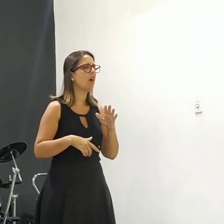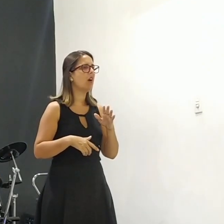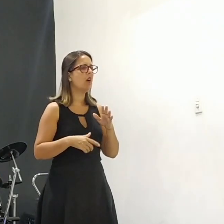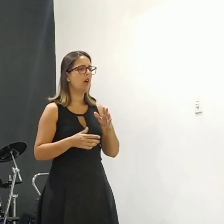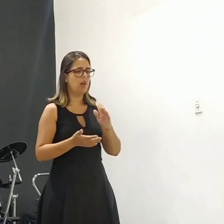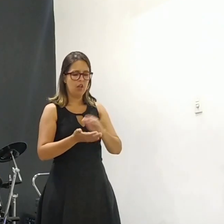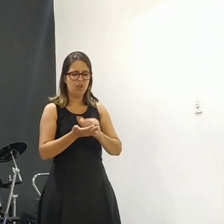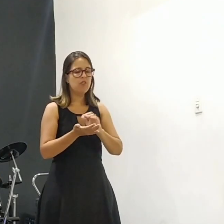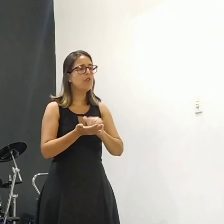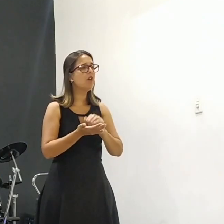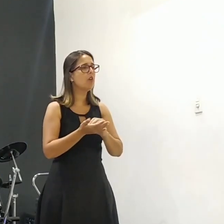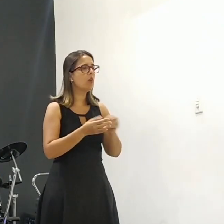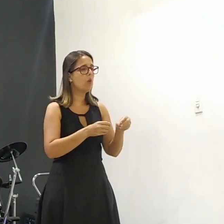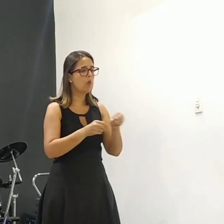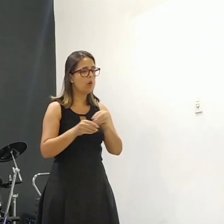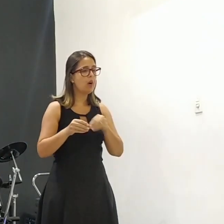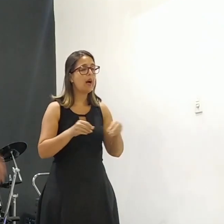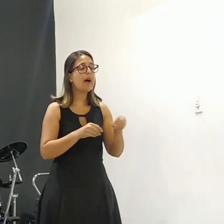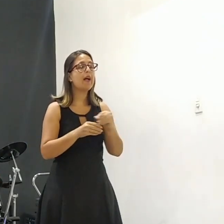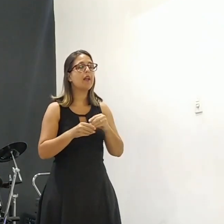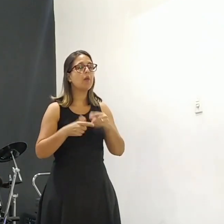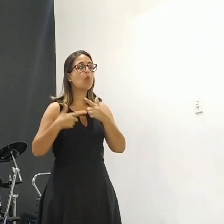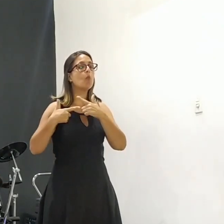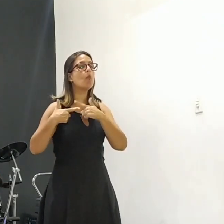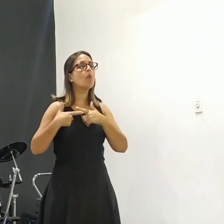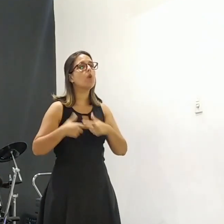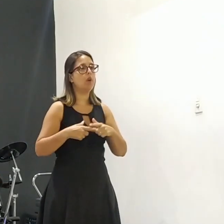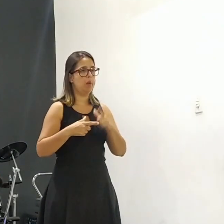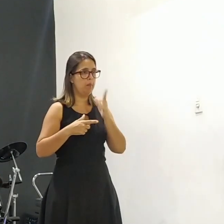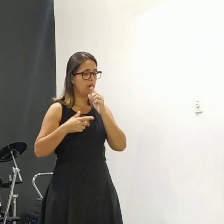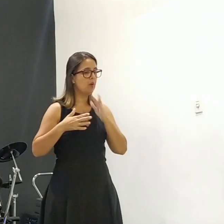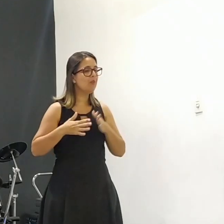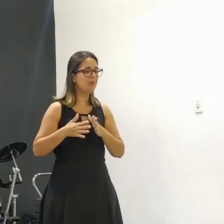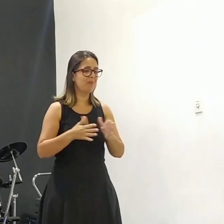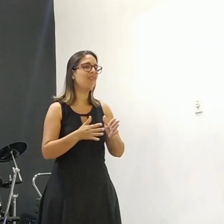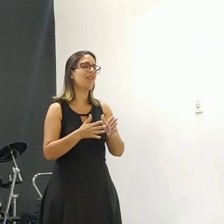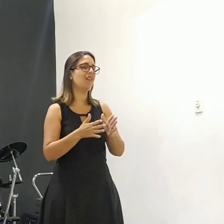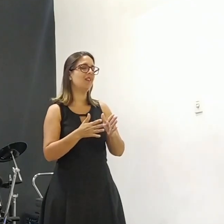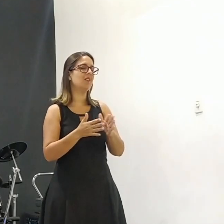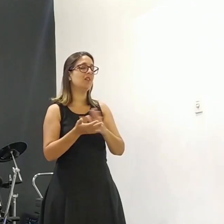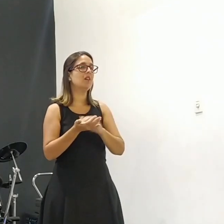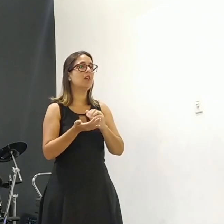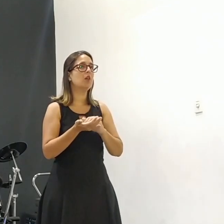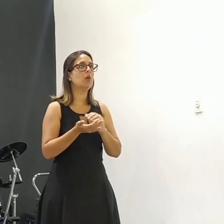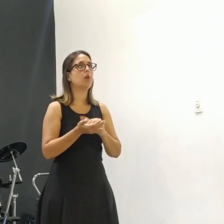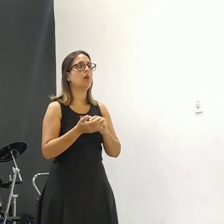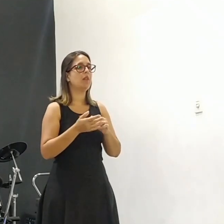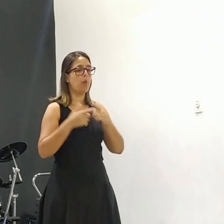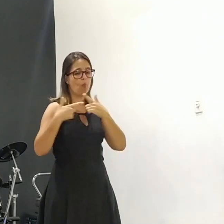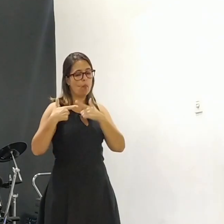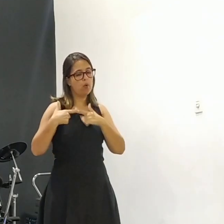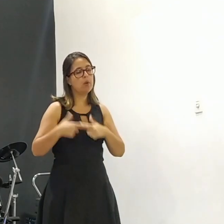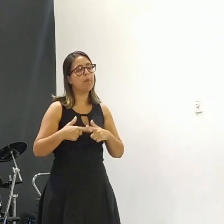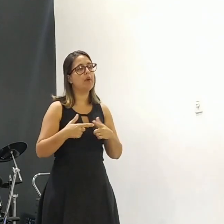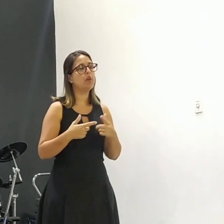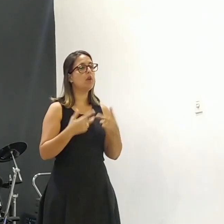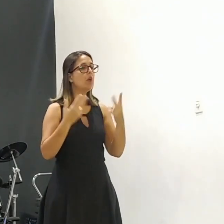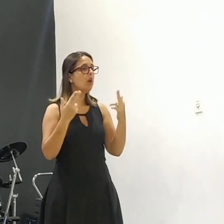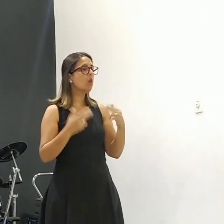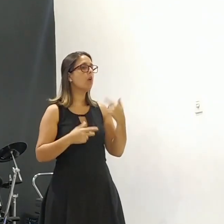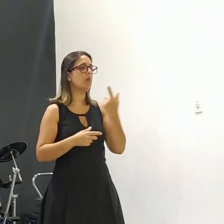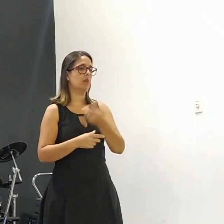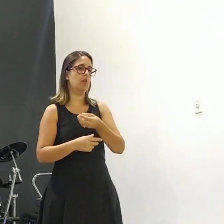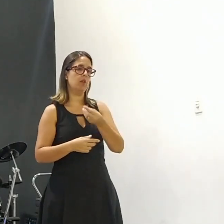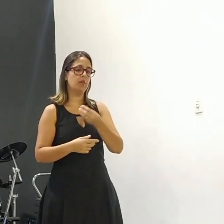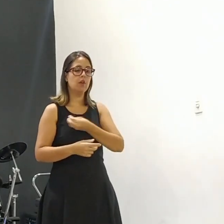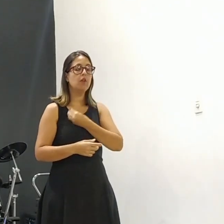rio? Aquela areia lavada porque o rio está passando sobre ela, amém? E o rio passa sobre a nossa vida para tirar